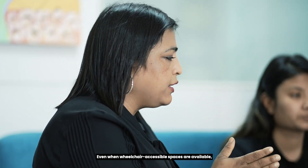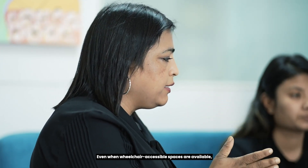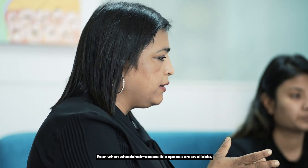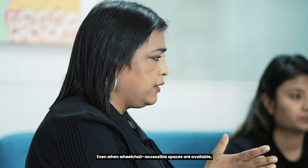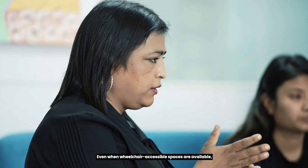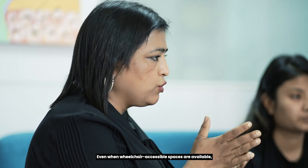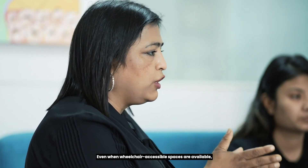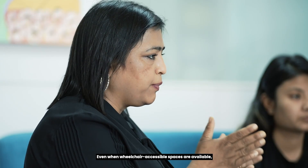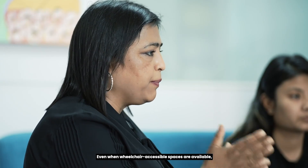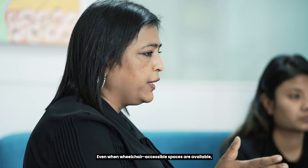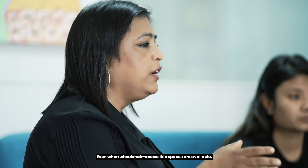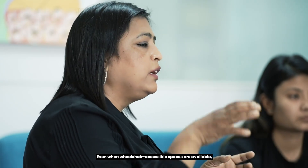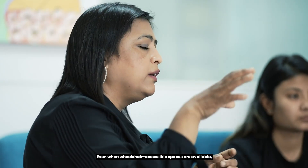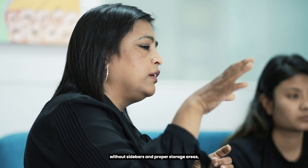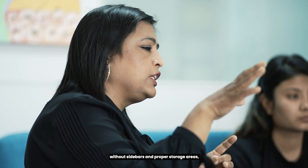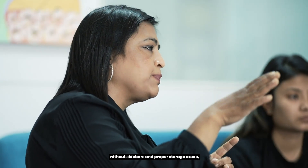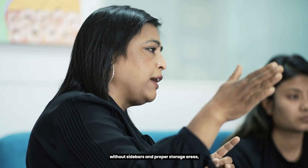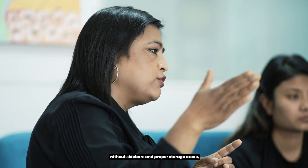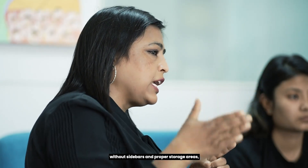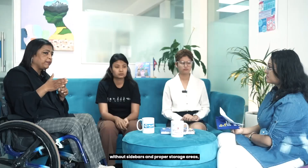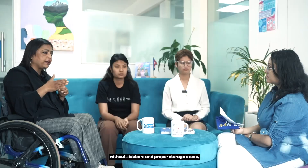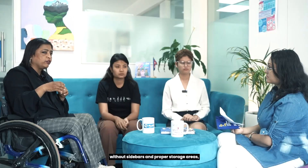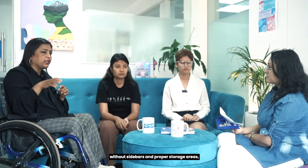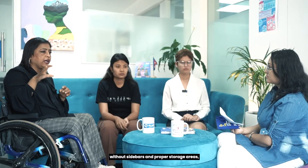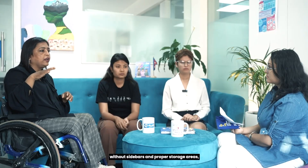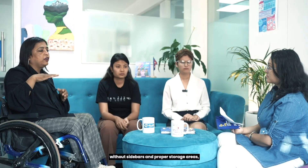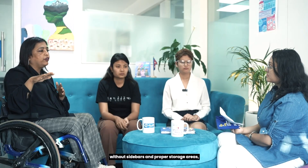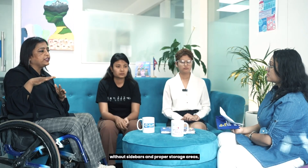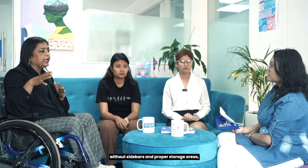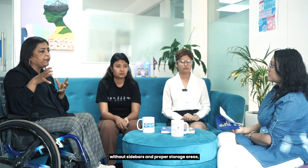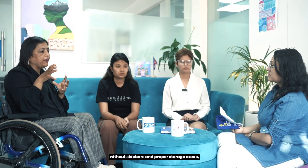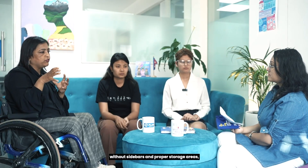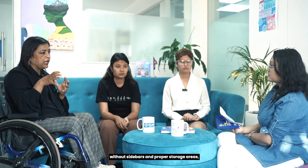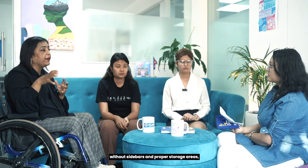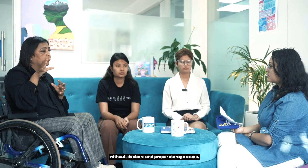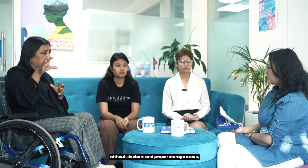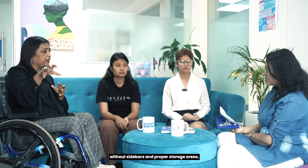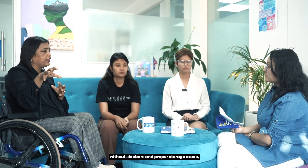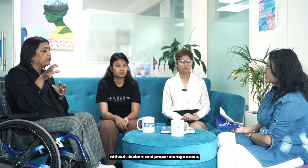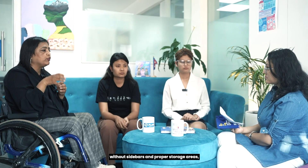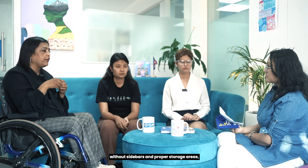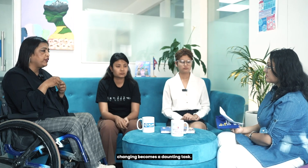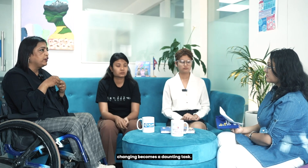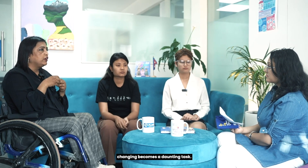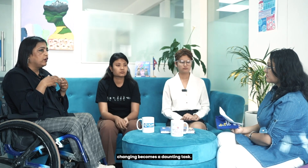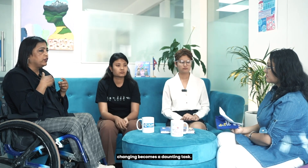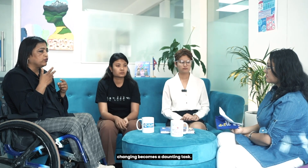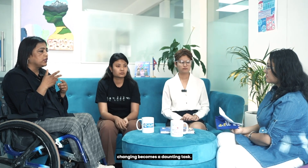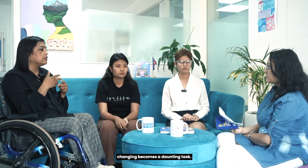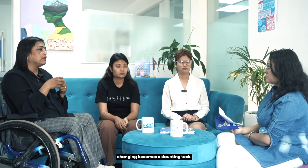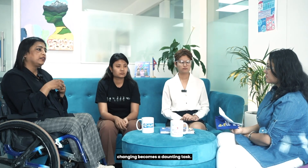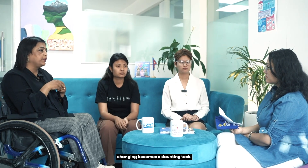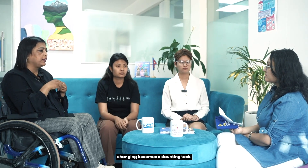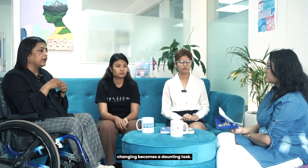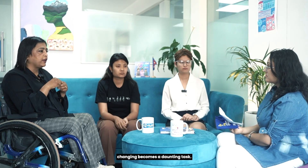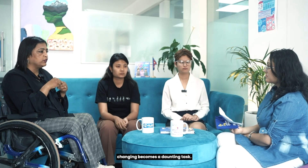ह्विलचेयर जाने टोइलेट भए पनि त्यसमा आफ्नो साइड बार नहुँदा, अनि साइडमा आफ्नो सामानहरू राख्ने ठाउँ नहुँदाखेरि अनि त्यो